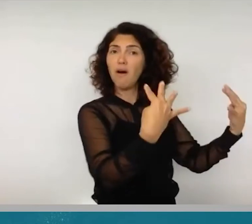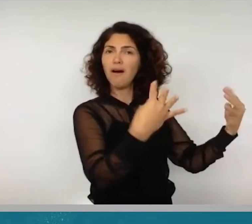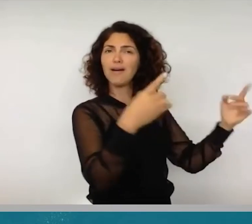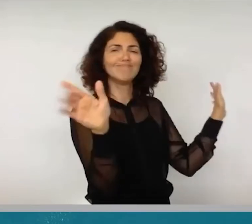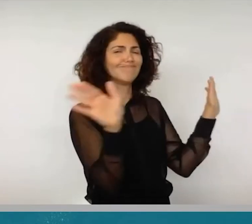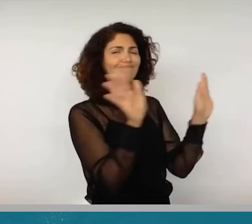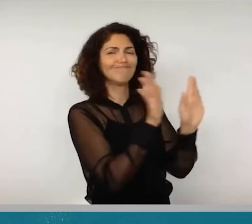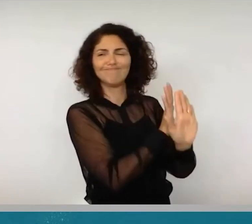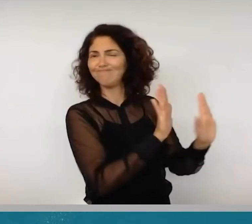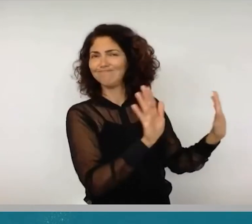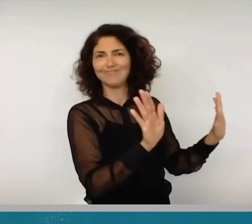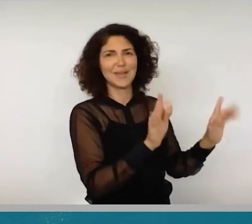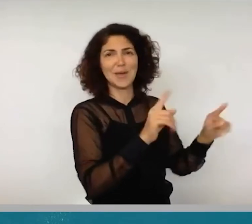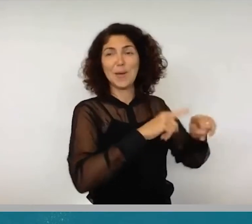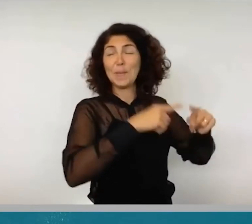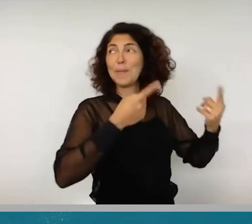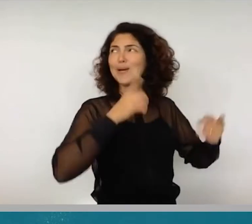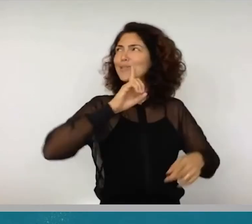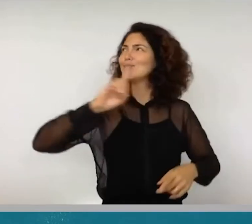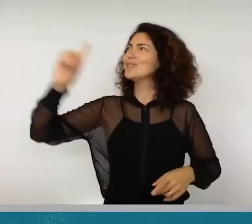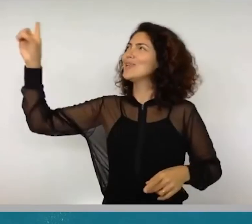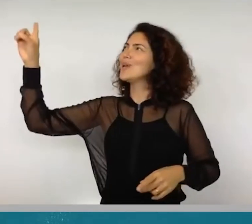está no céu, né?